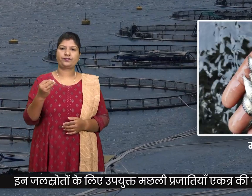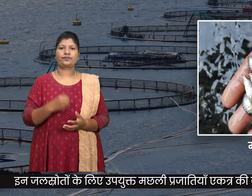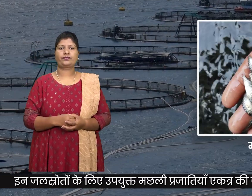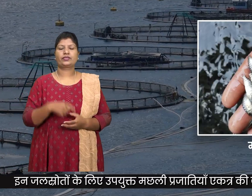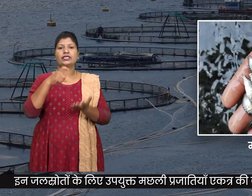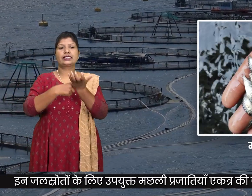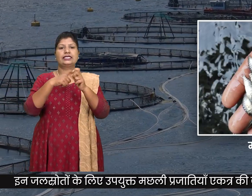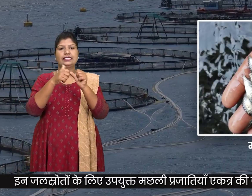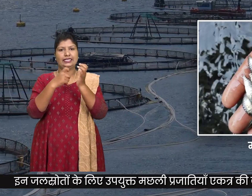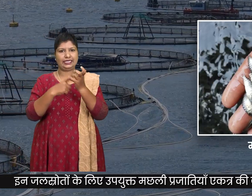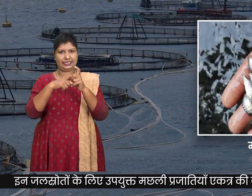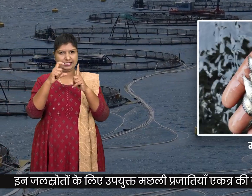जाती है।